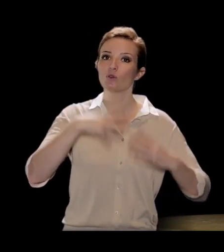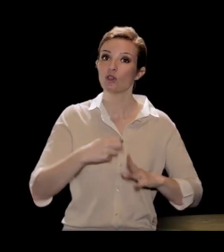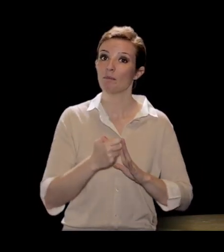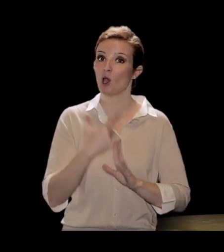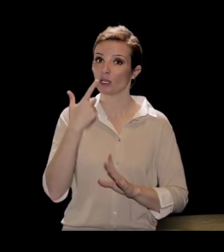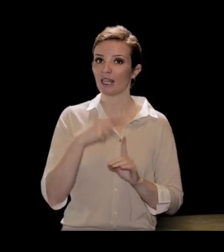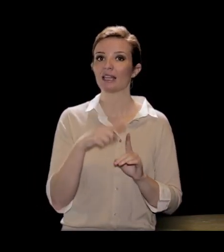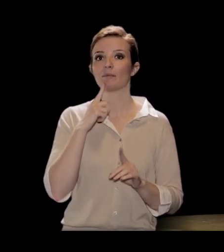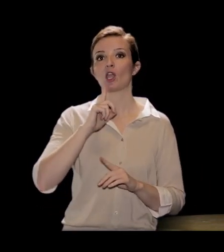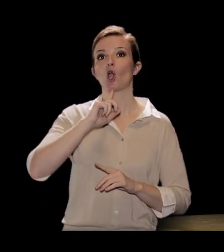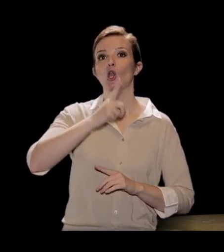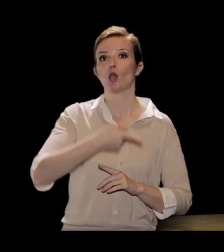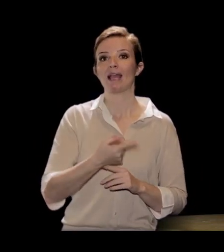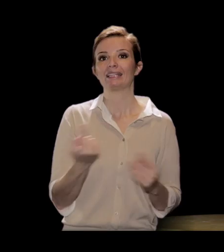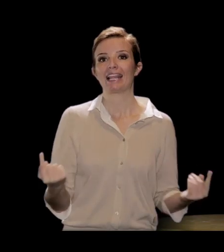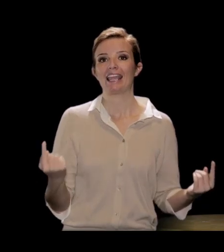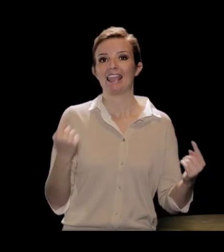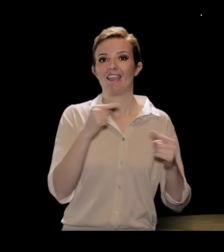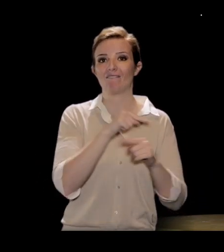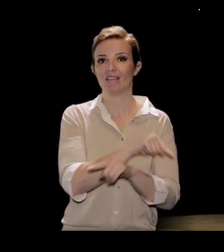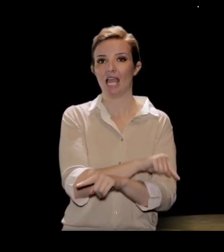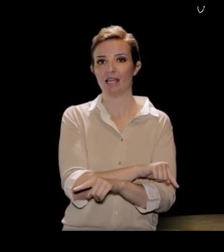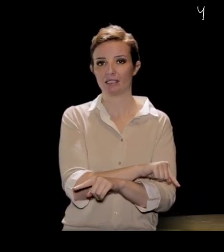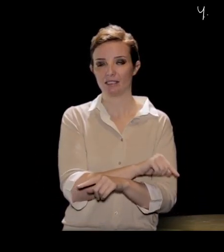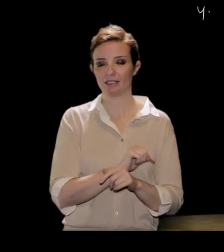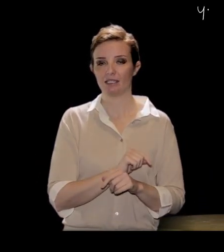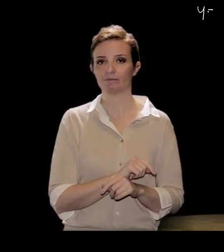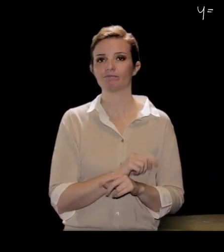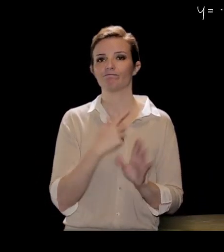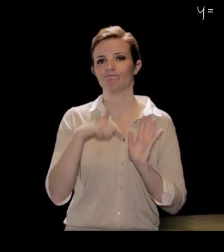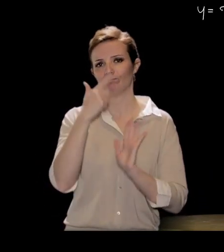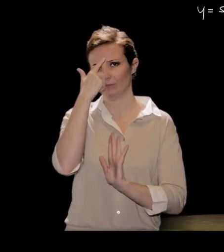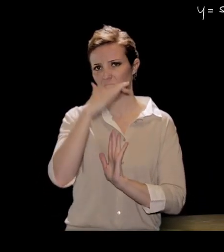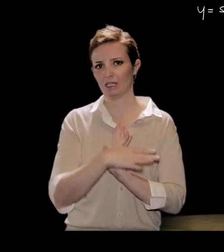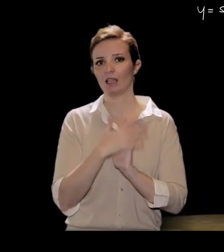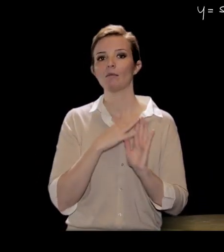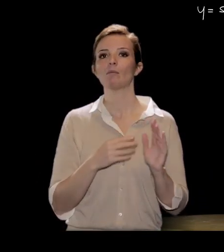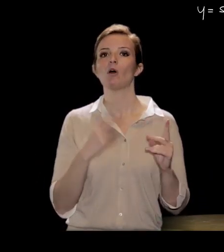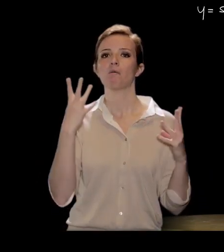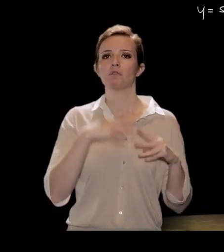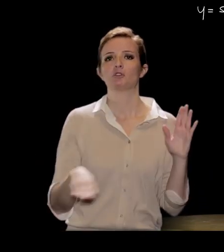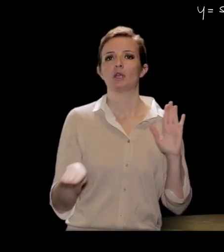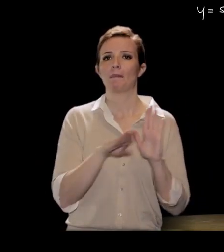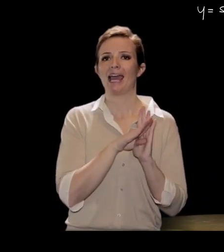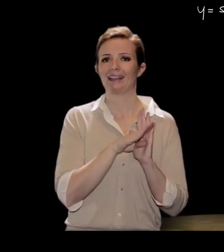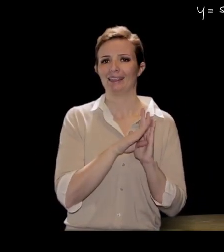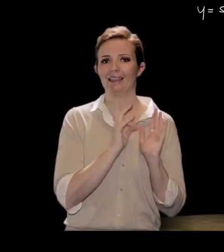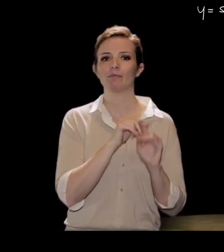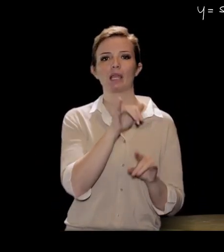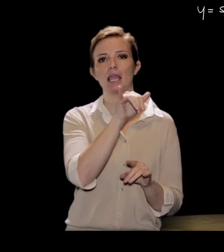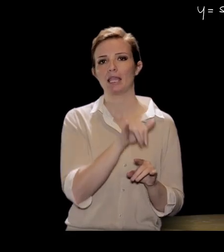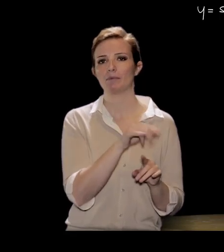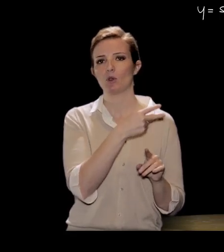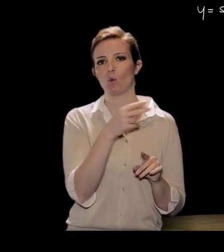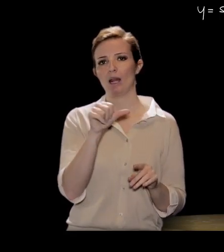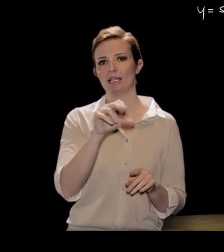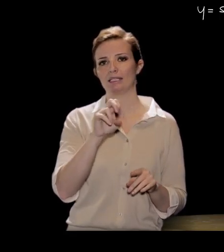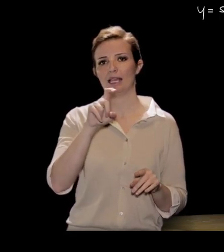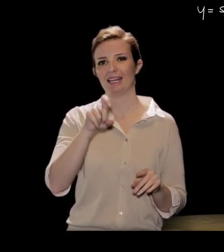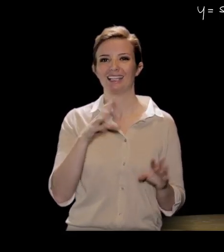goniometriche inverse. In particolare noi sappiamo che la funzione di partenza, ad esempio y uguale sen x, la funzione